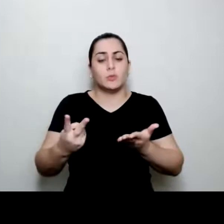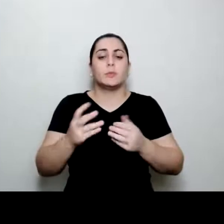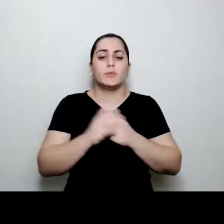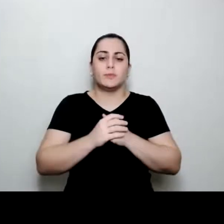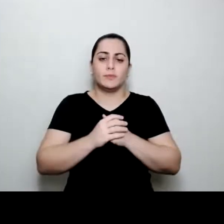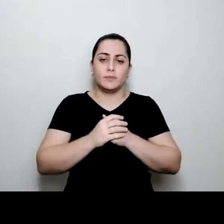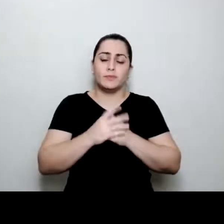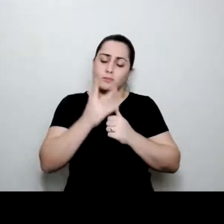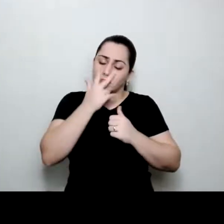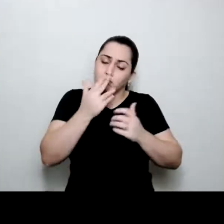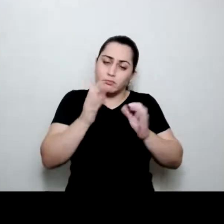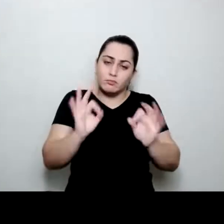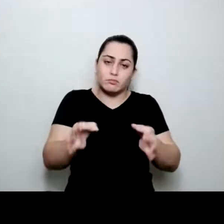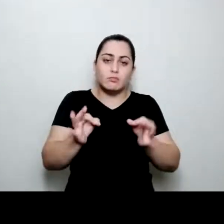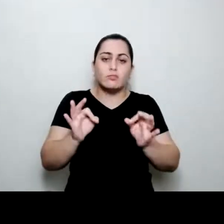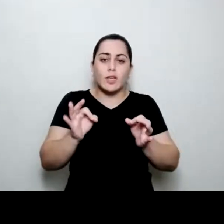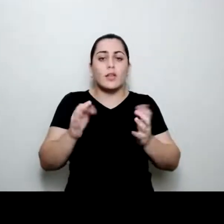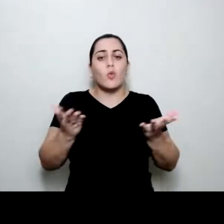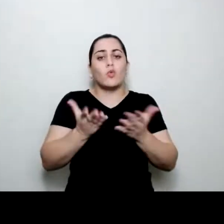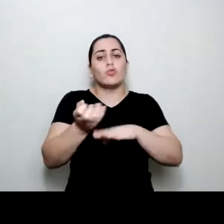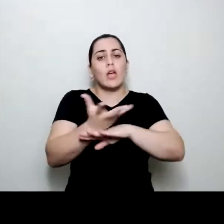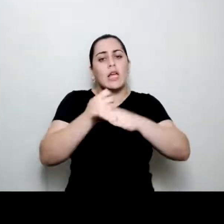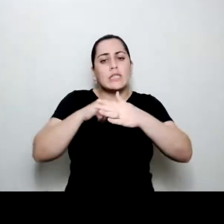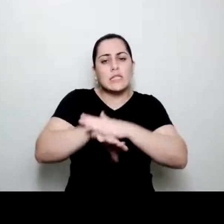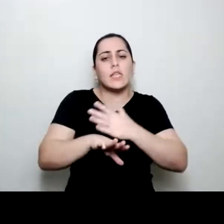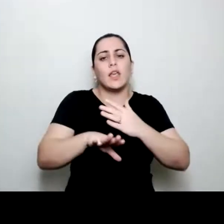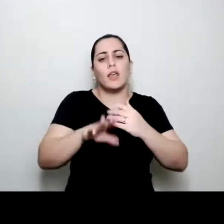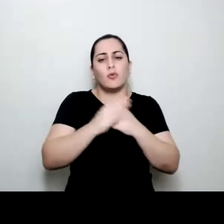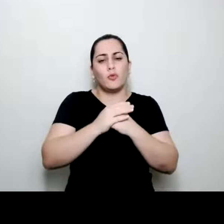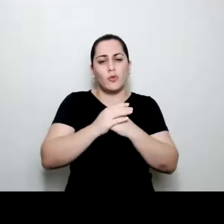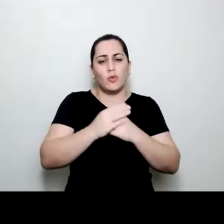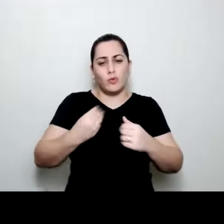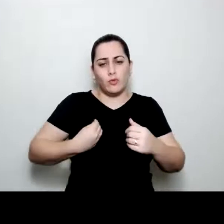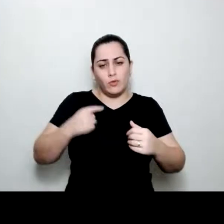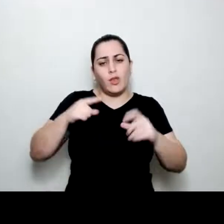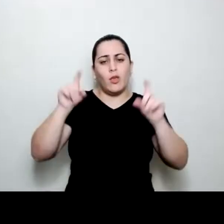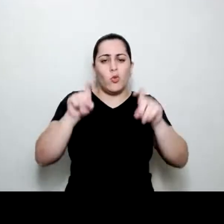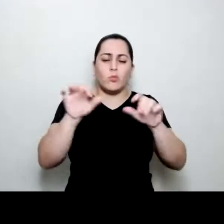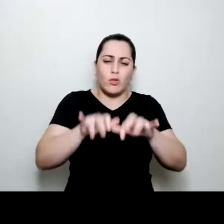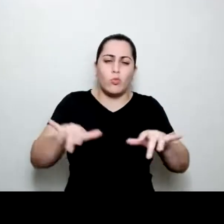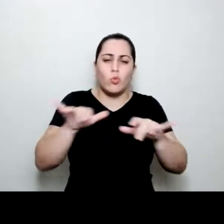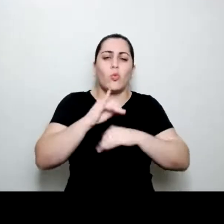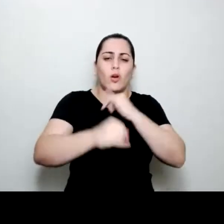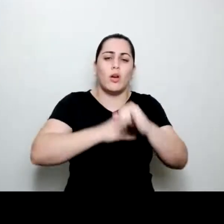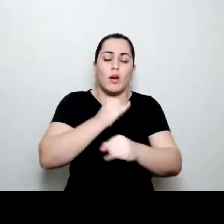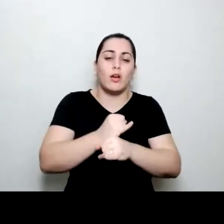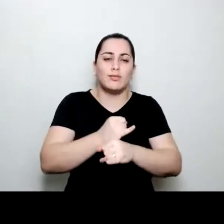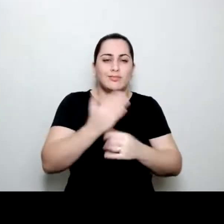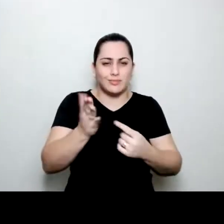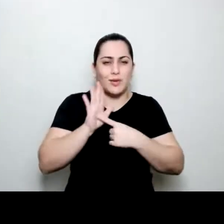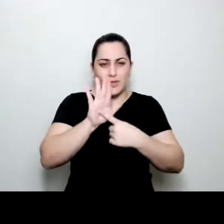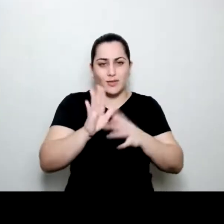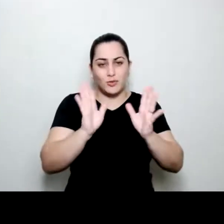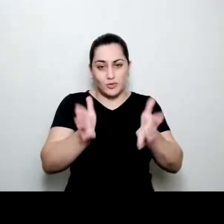Parece bem justo, quer dizer, de fato, hoje os acervos digitais de documentação linguística que o Sebastian mostrou